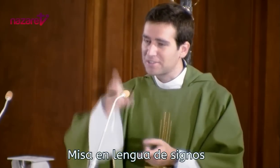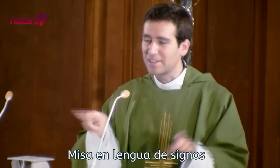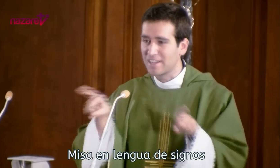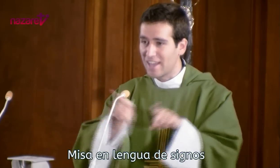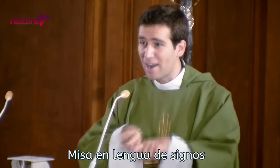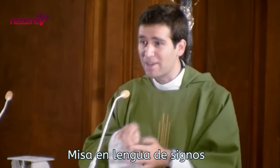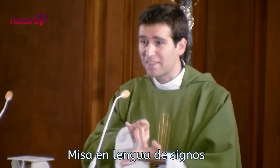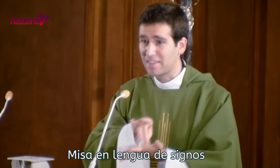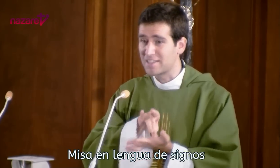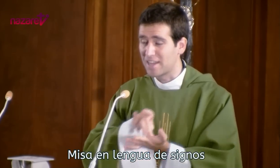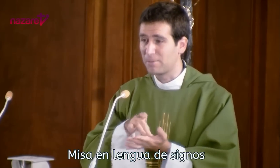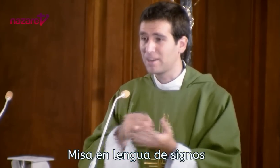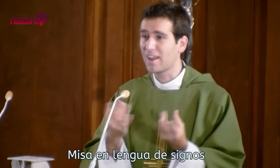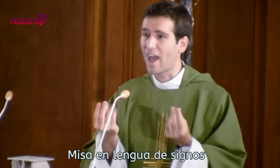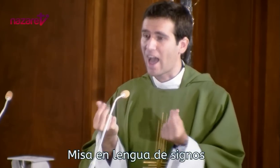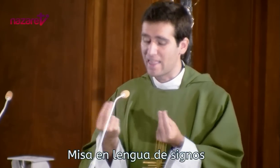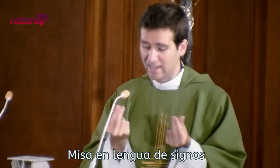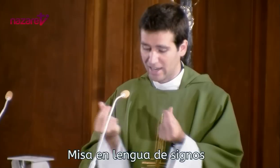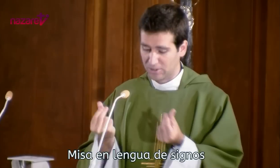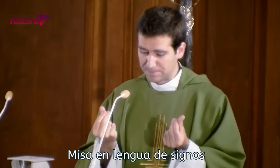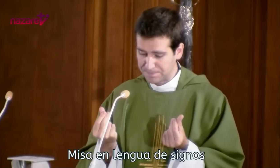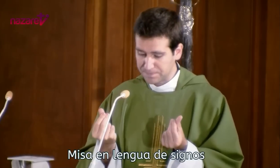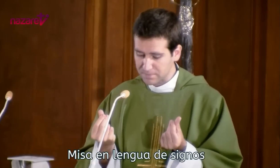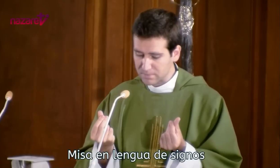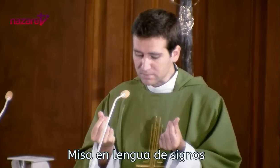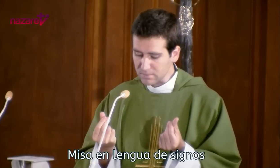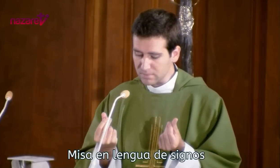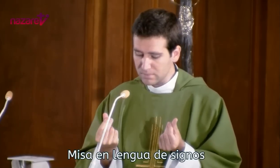y a la vez servir al dinero.